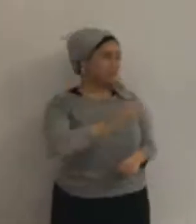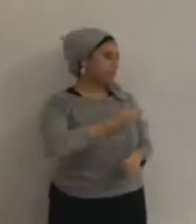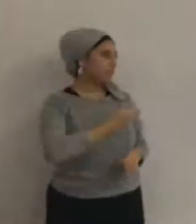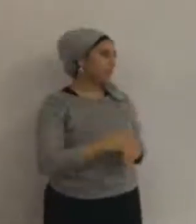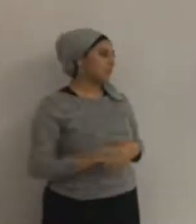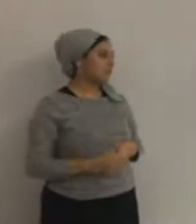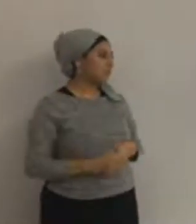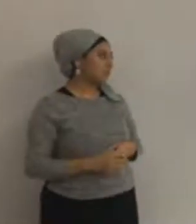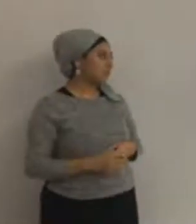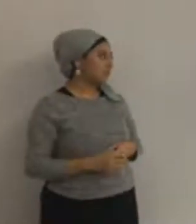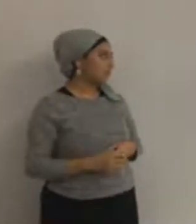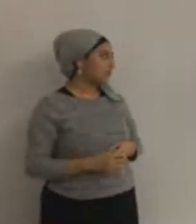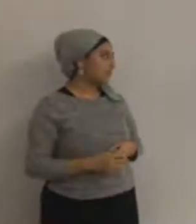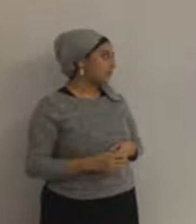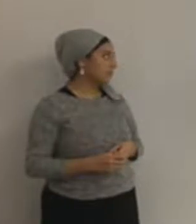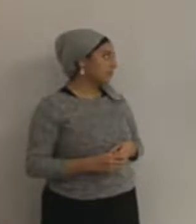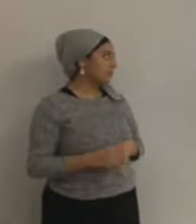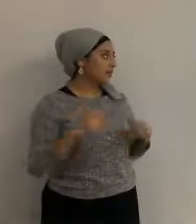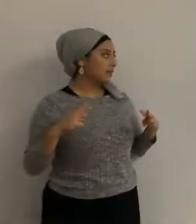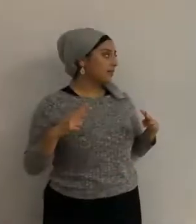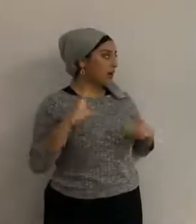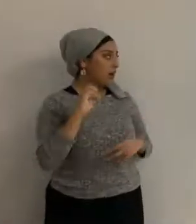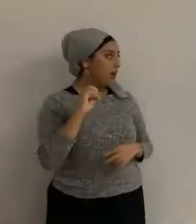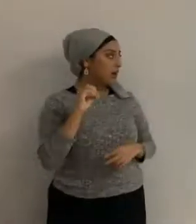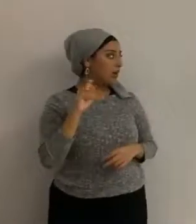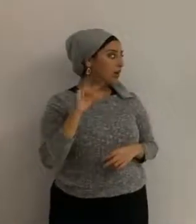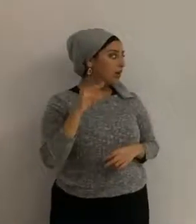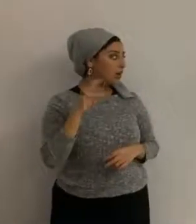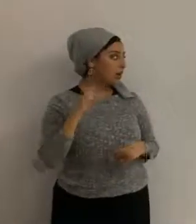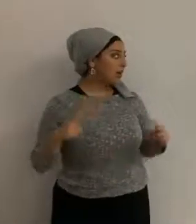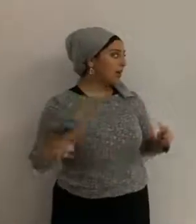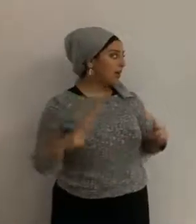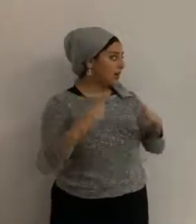aquí de este lado el Monte de los Olivos, ¿sí? El Valle de Cedrón.